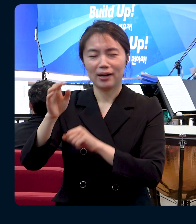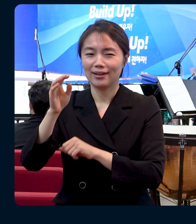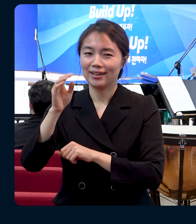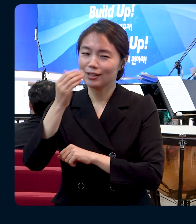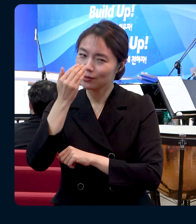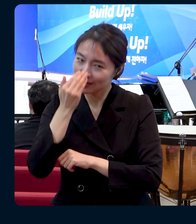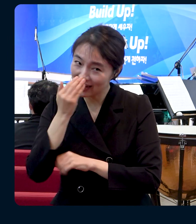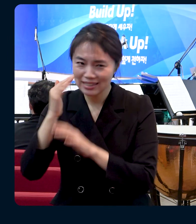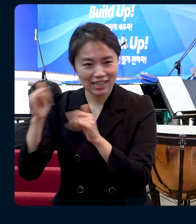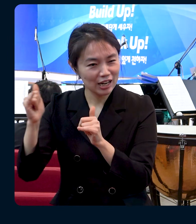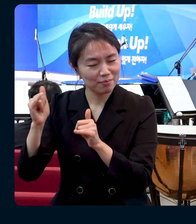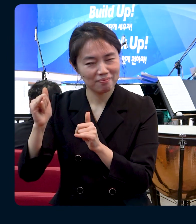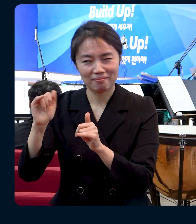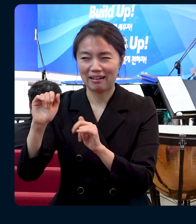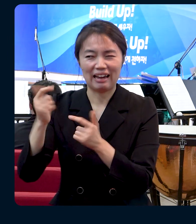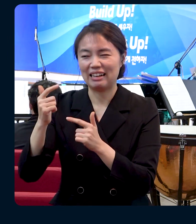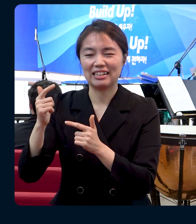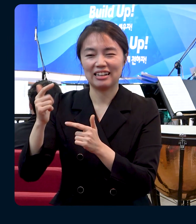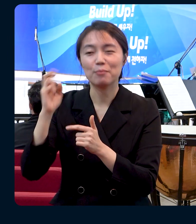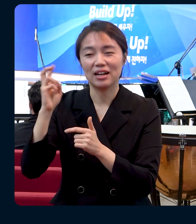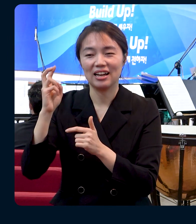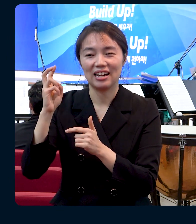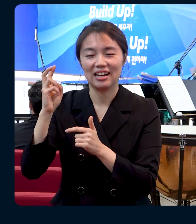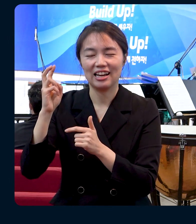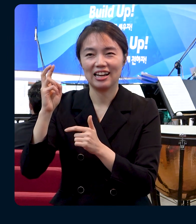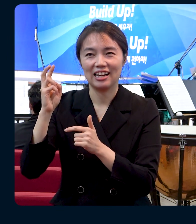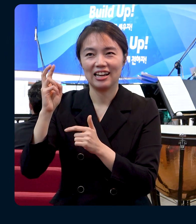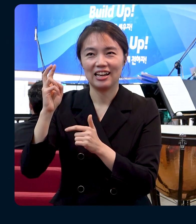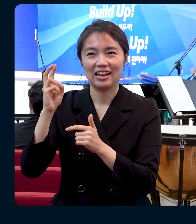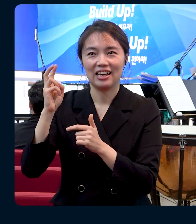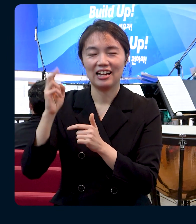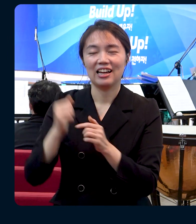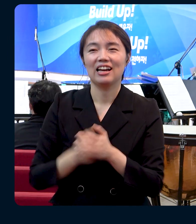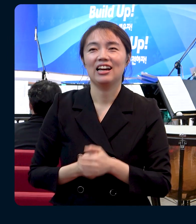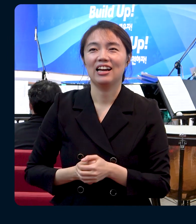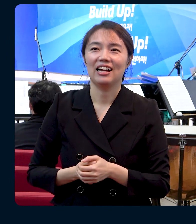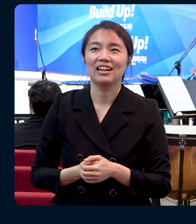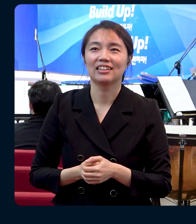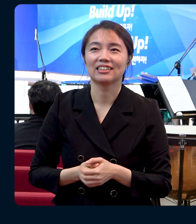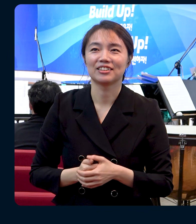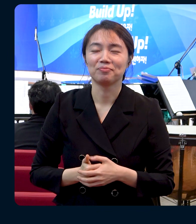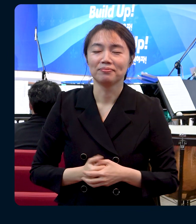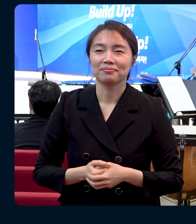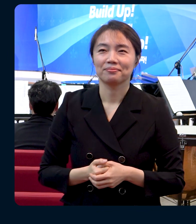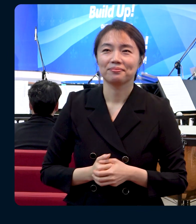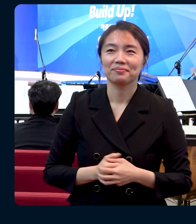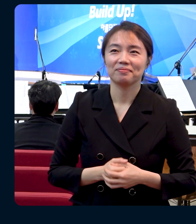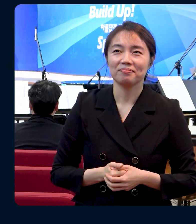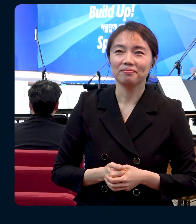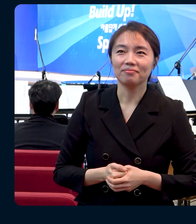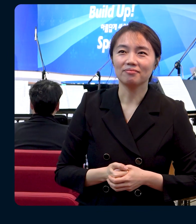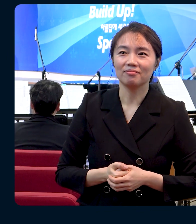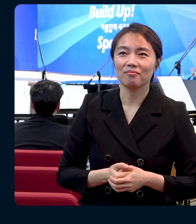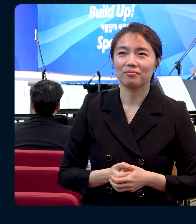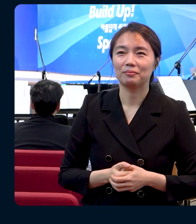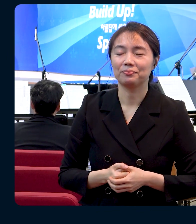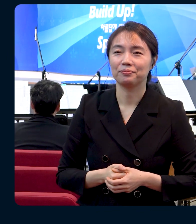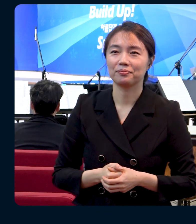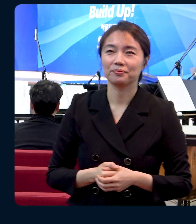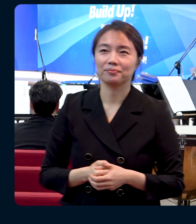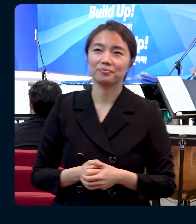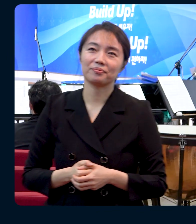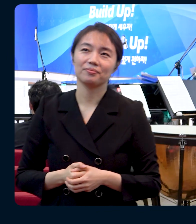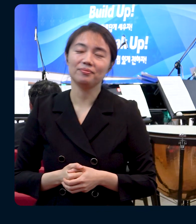모르겠어요. 보디발이 그렇게 좋은 사람은 아니었을 것 같아요. 제가 볼 때는. 제가 아는 한 발자로 끝나는 사람 중에 좋은 사람은 별로